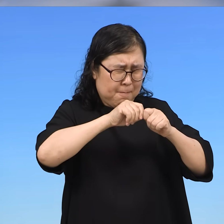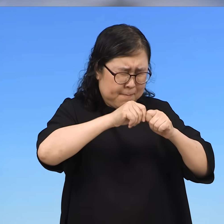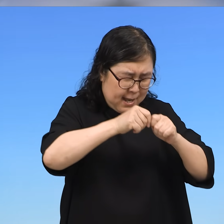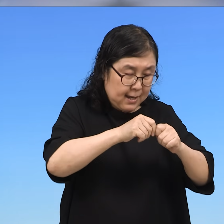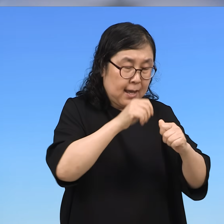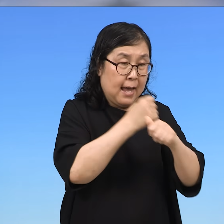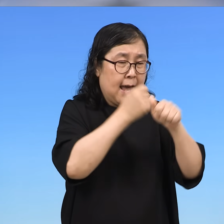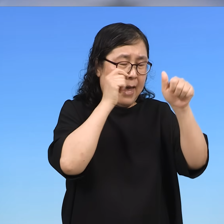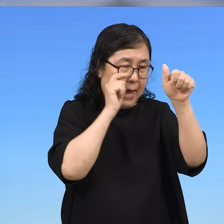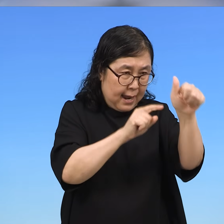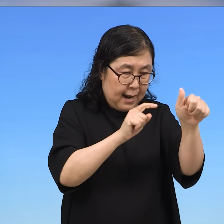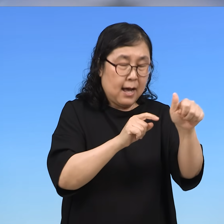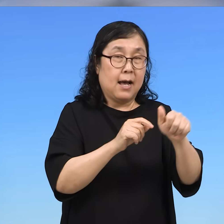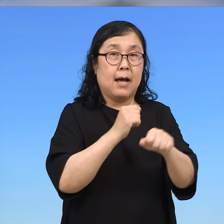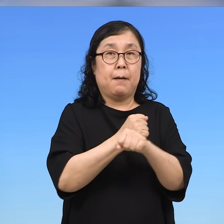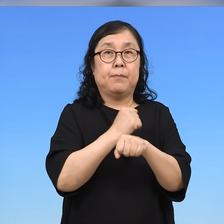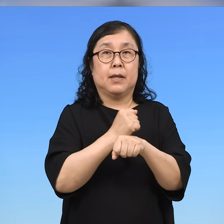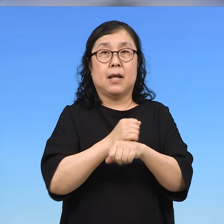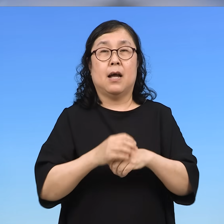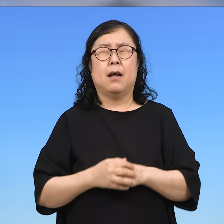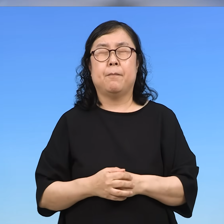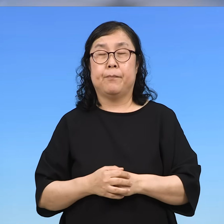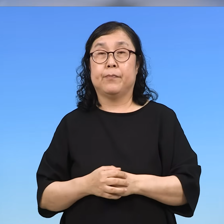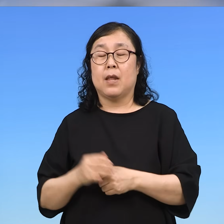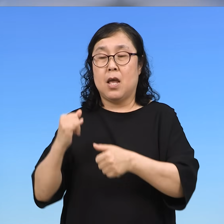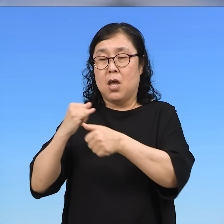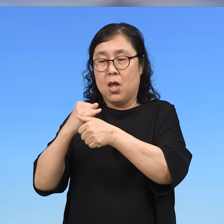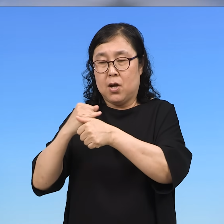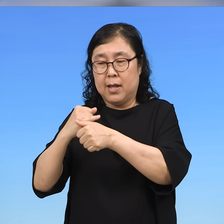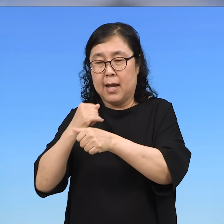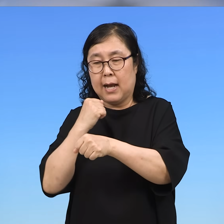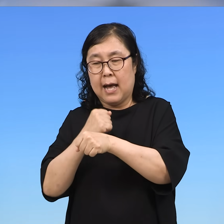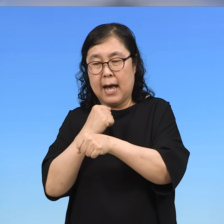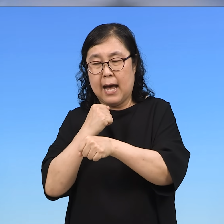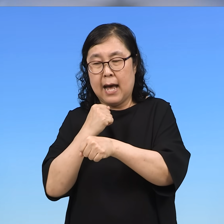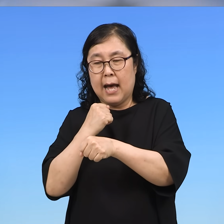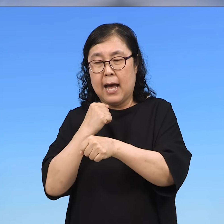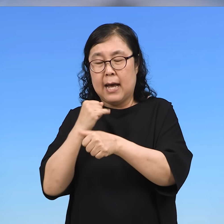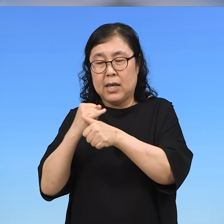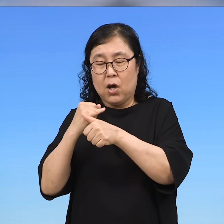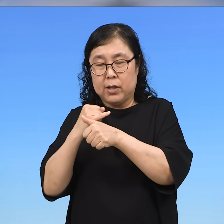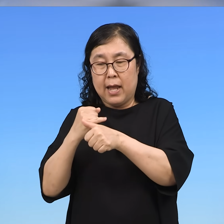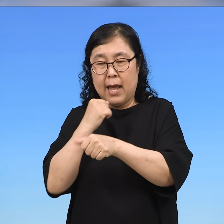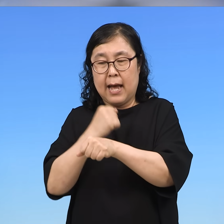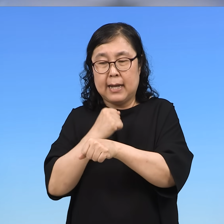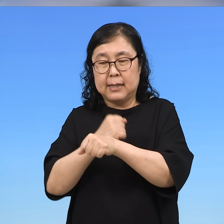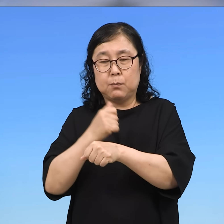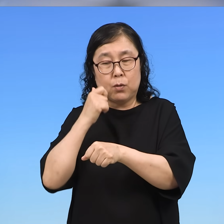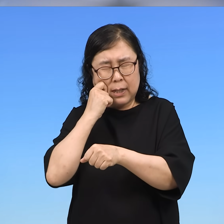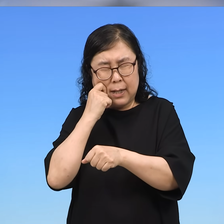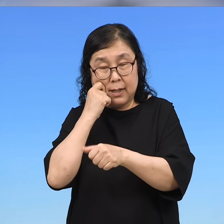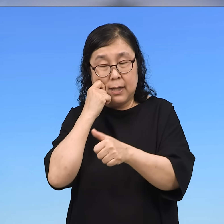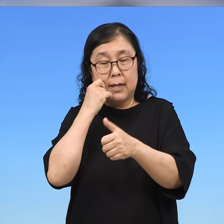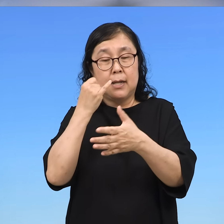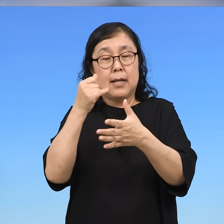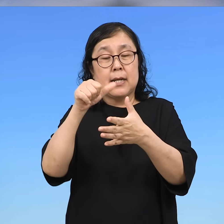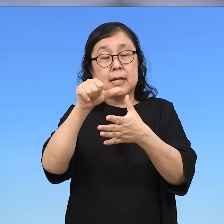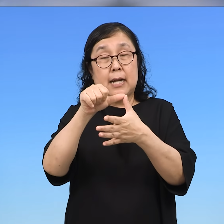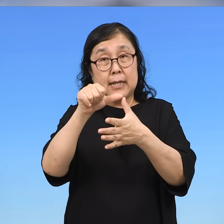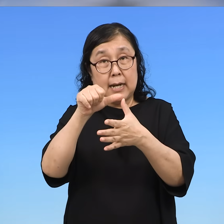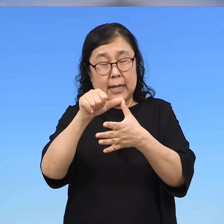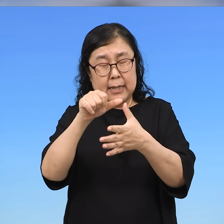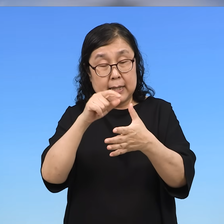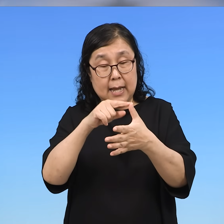다르게 권면합니다. 연애는 안 하고 공부만 하는 큰아들한테는 연애해야 산다 가르치고요,